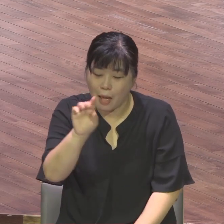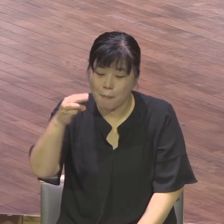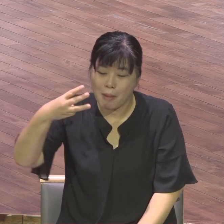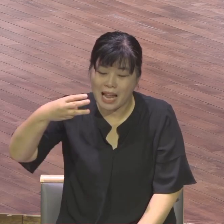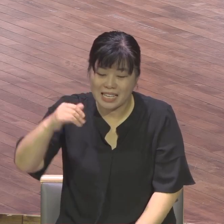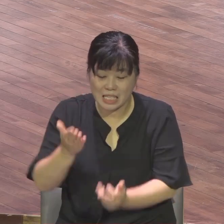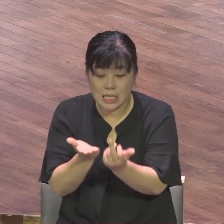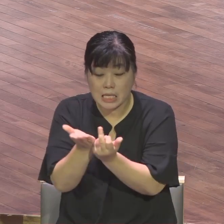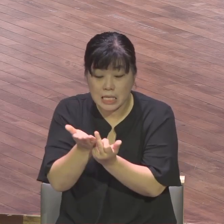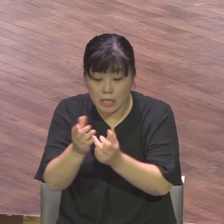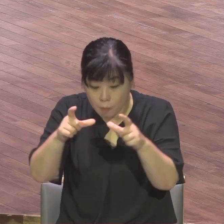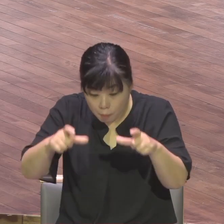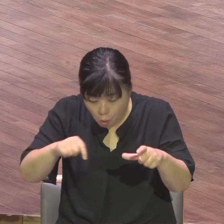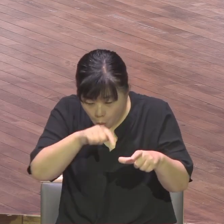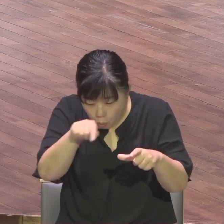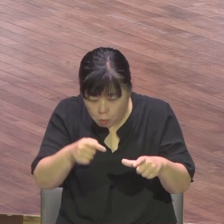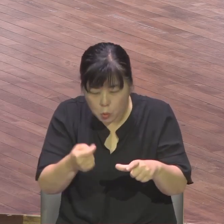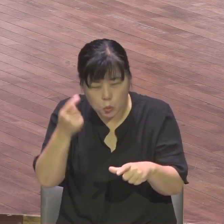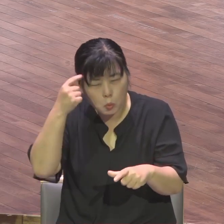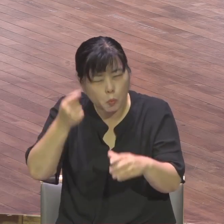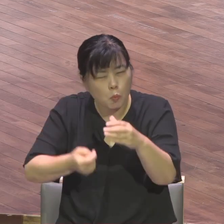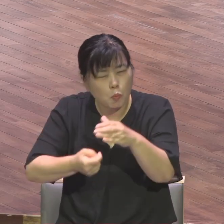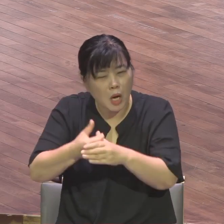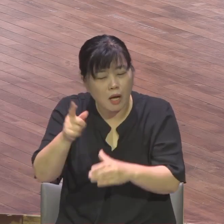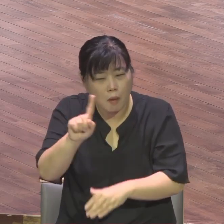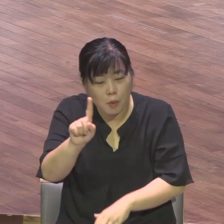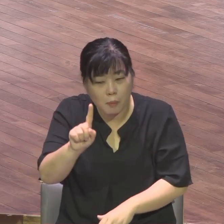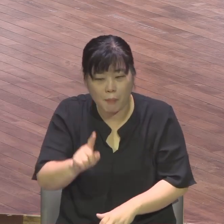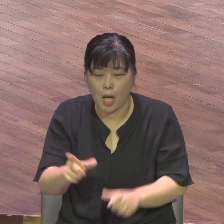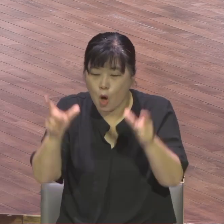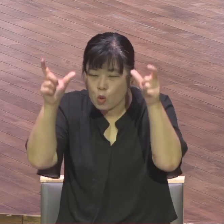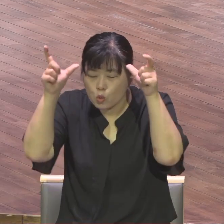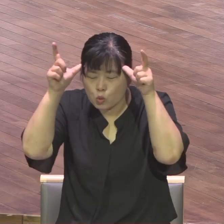힌두교예요. 힌두교는 저 인도에서 넘어온 거예요. 인도에서 온 건데